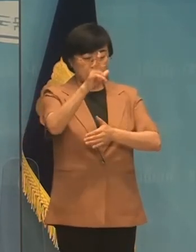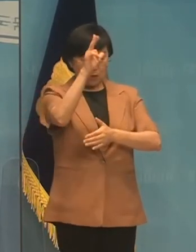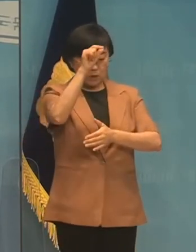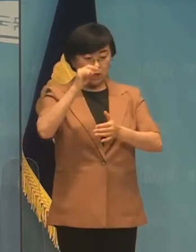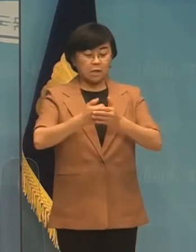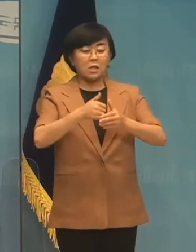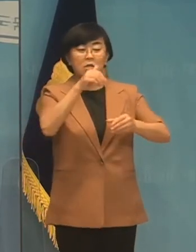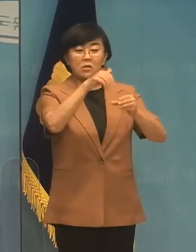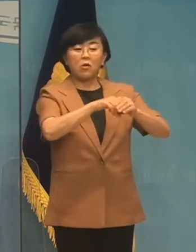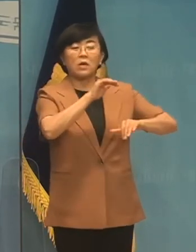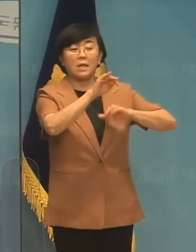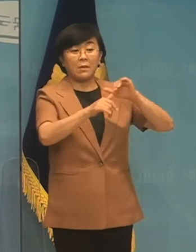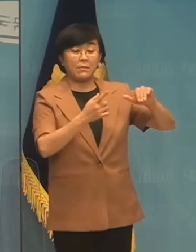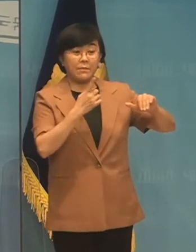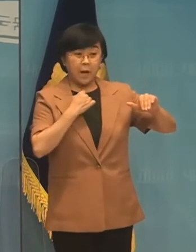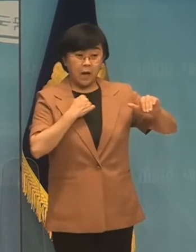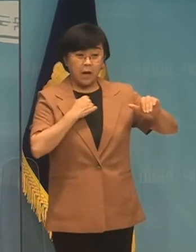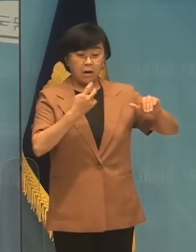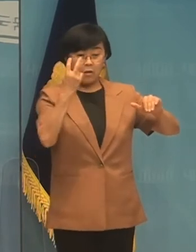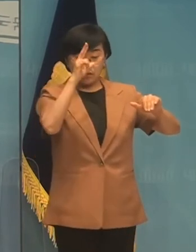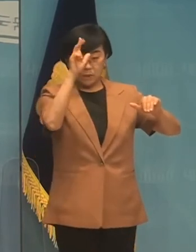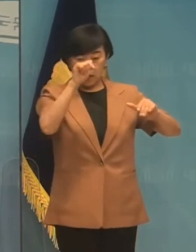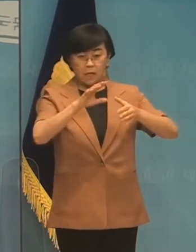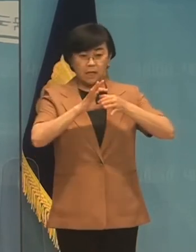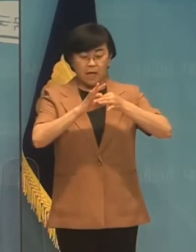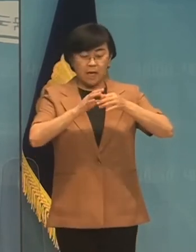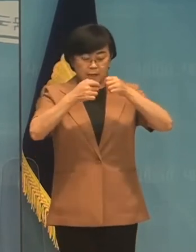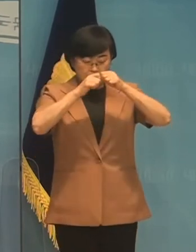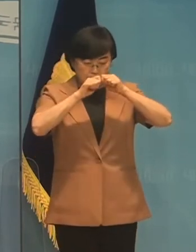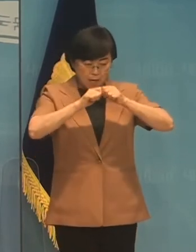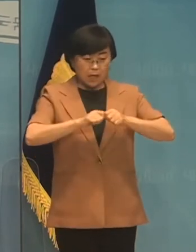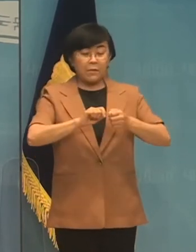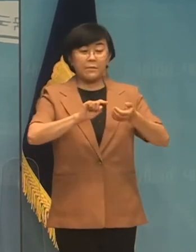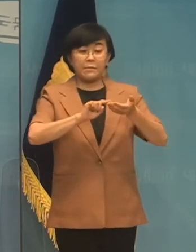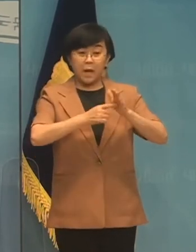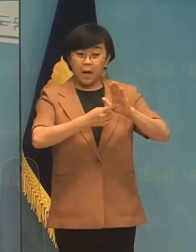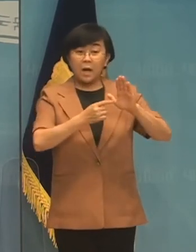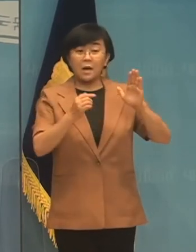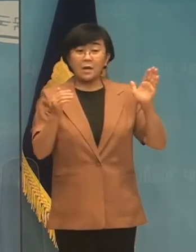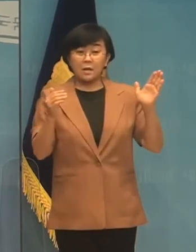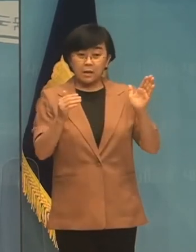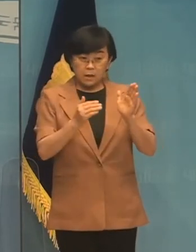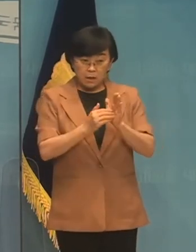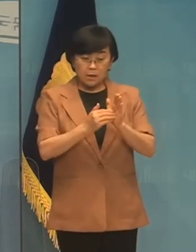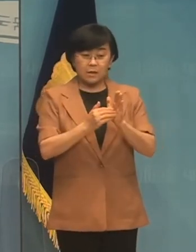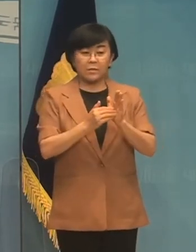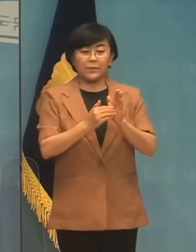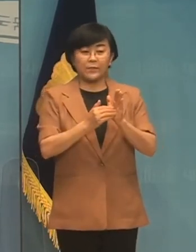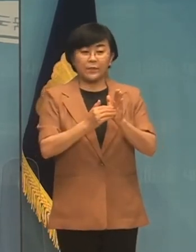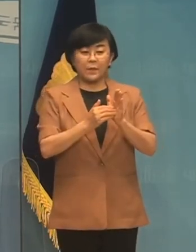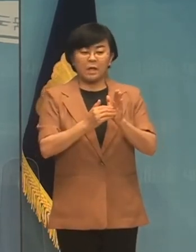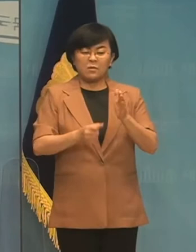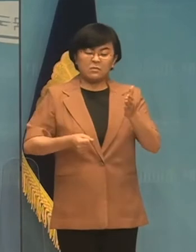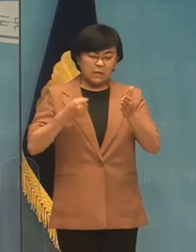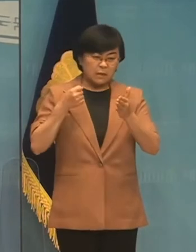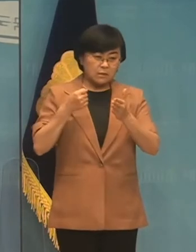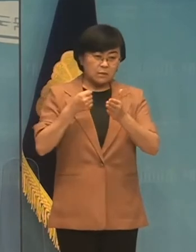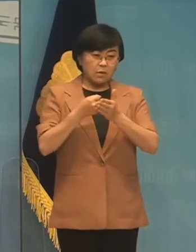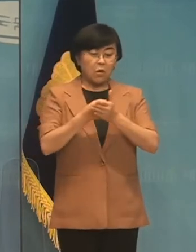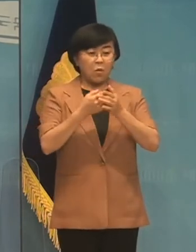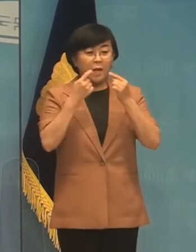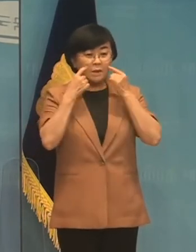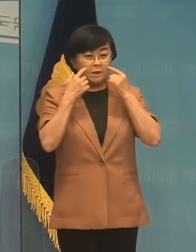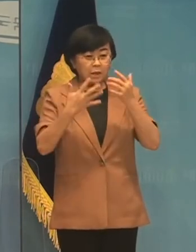선거에 개입하였던 것이 검찰에 의해 낱낱이 밝혀졌습니다. 라고 단정적으로